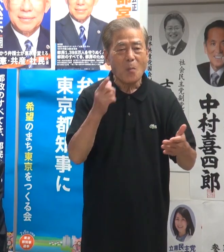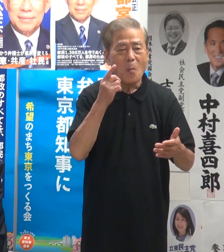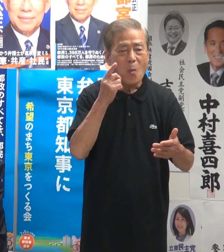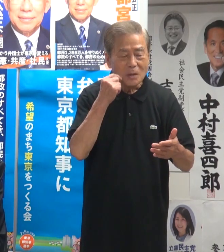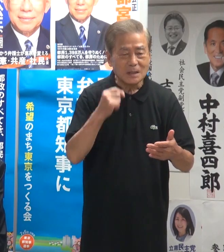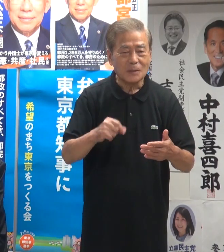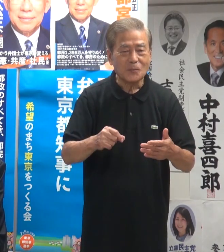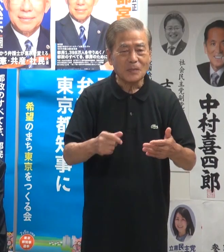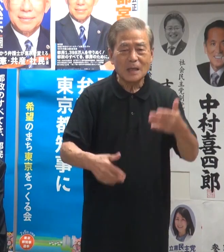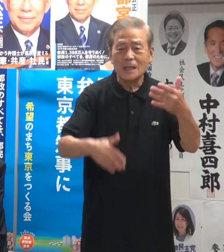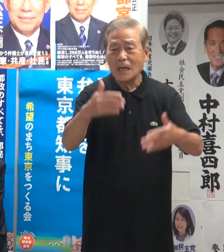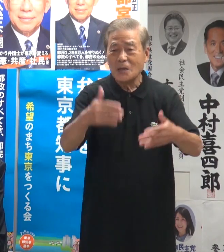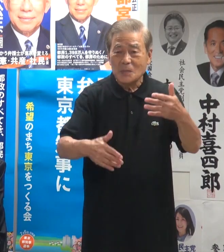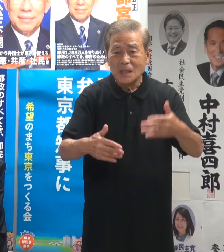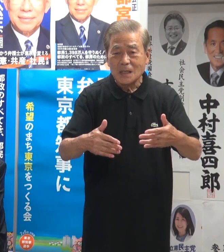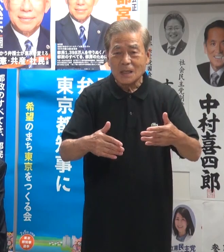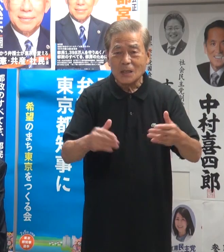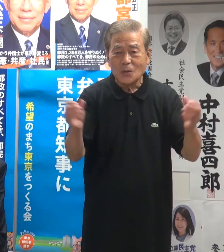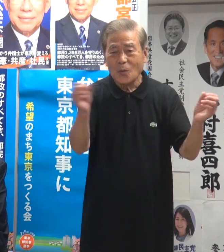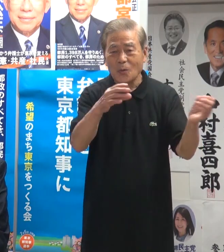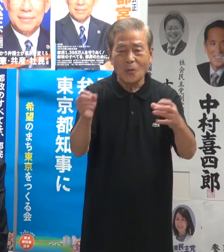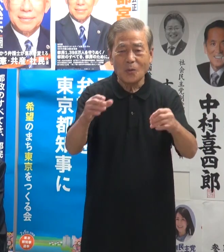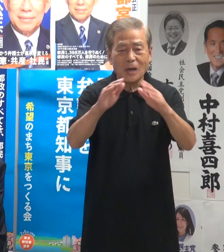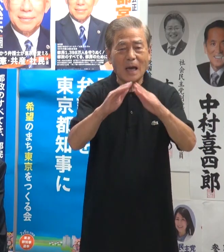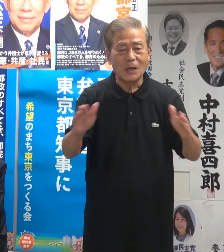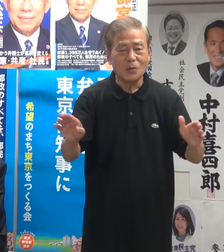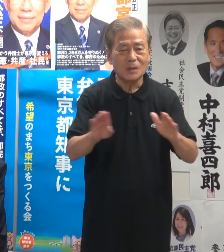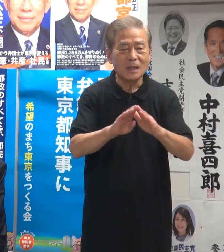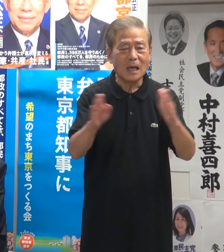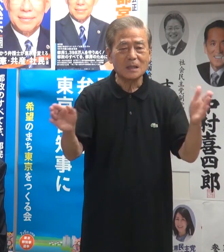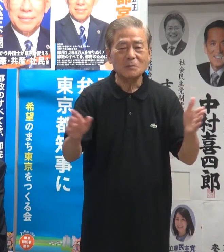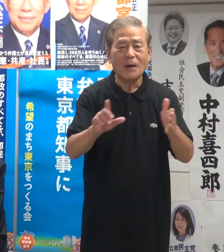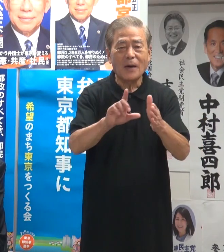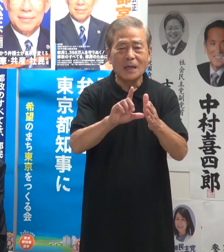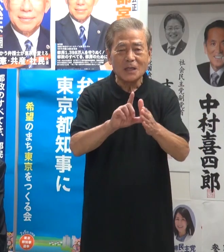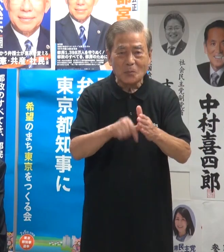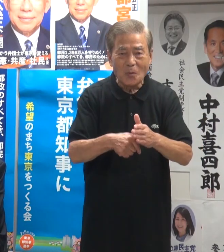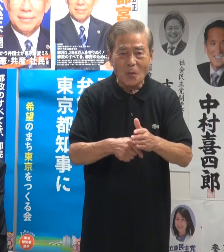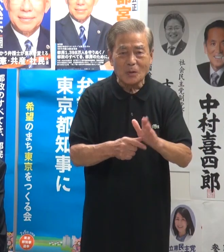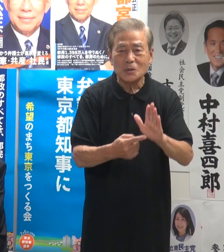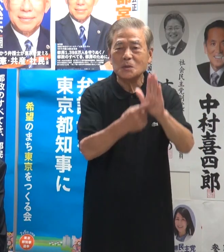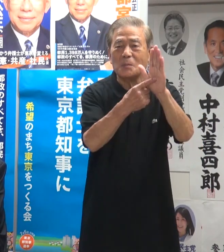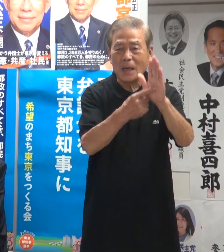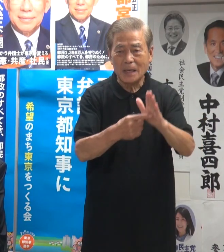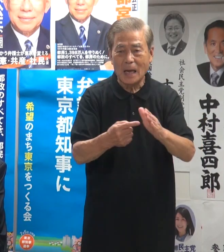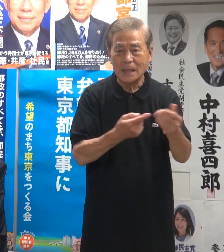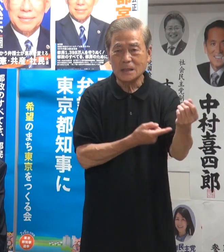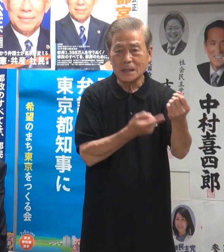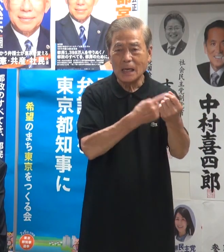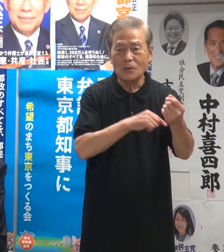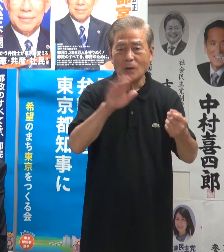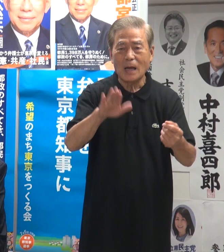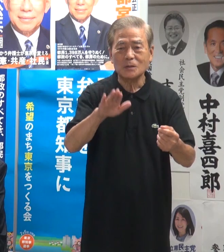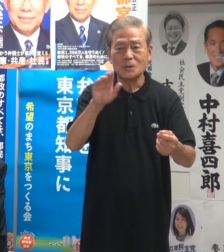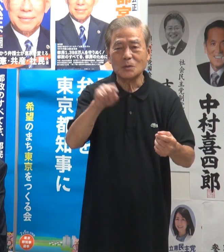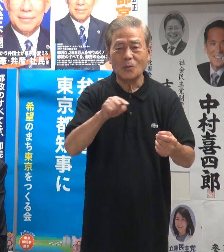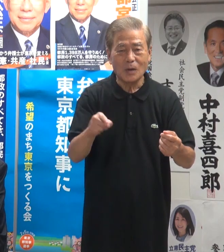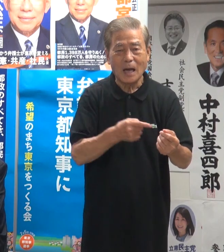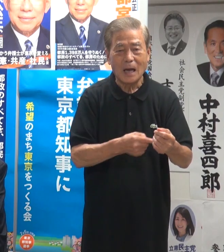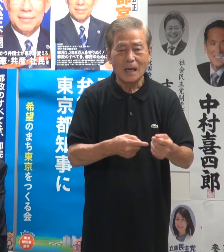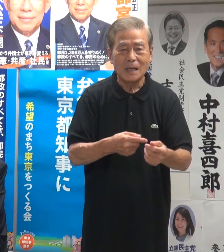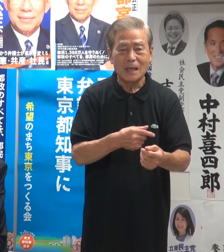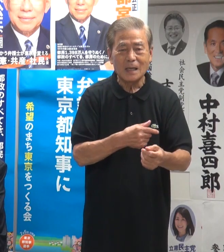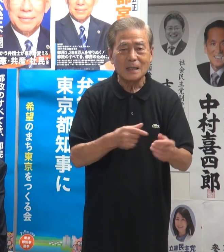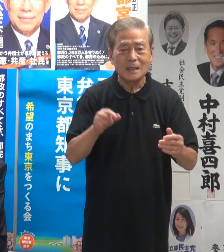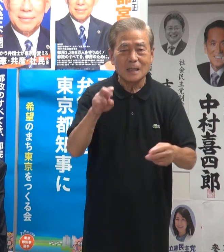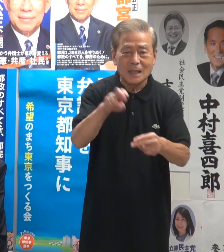率が取れないというような判断とかそういうのがあったんかもしれませんけど、ただその選挙の問題で視聴